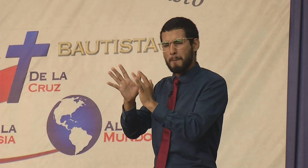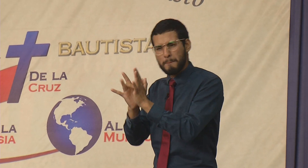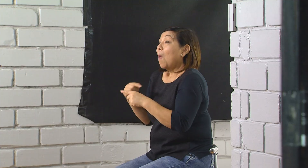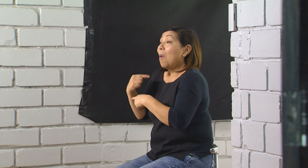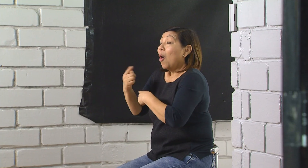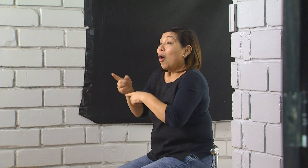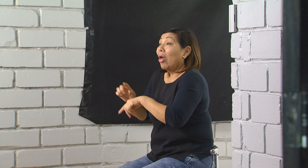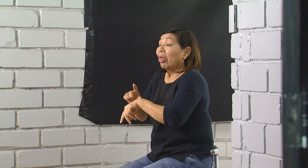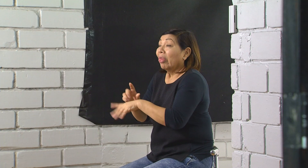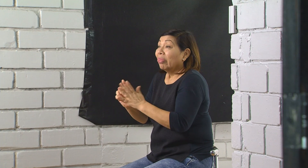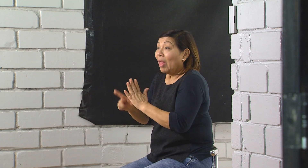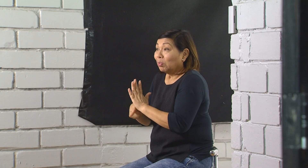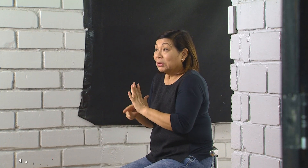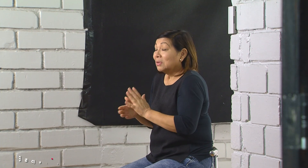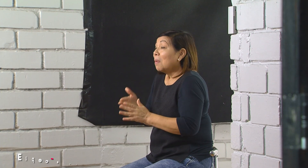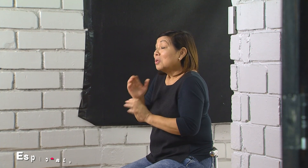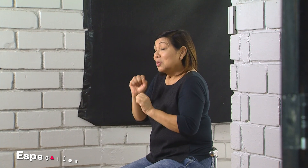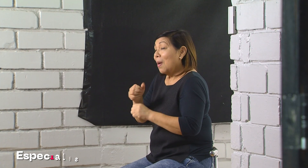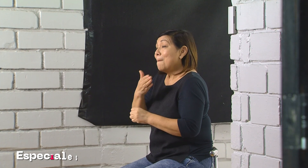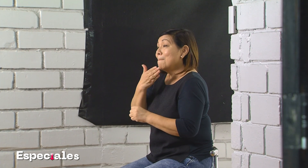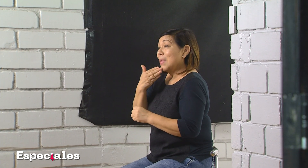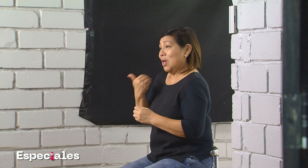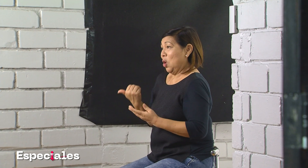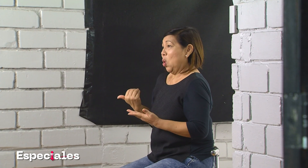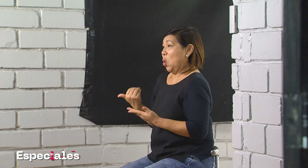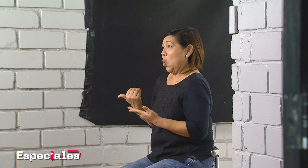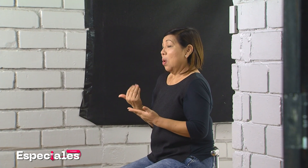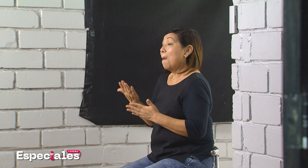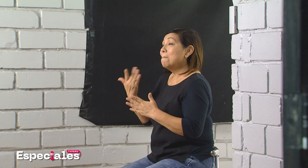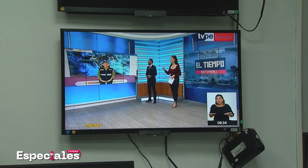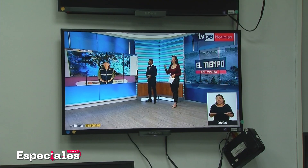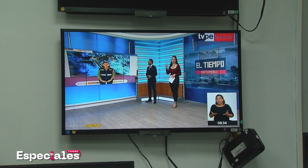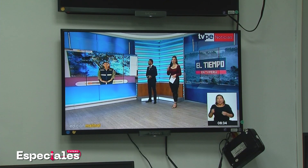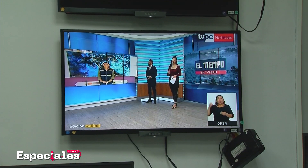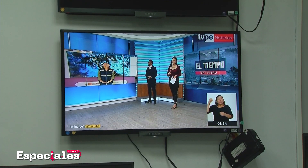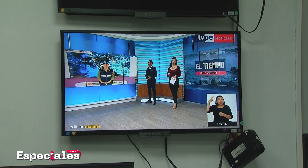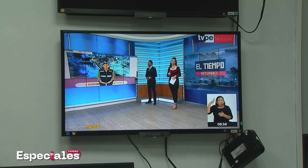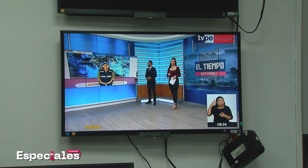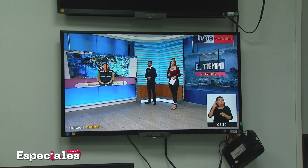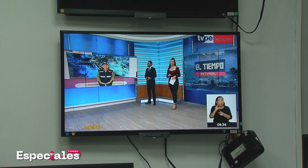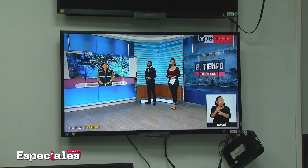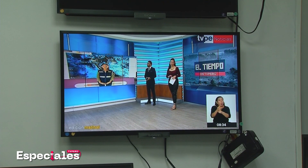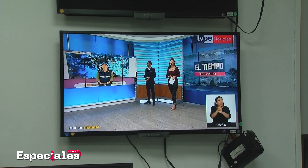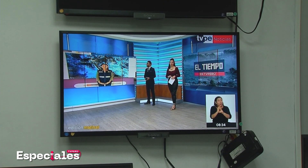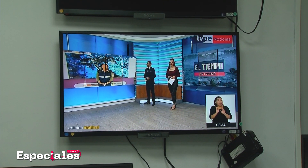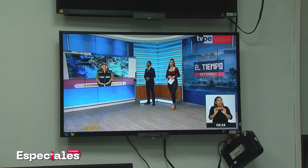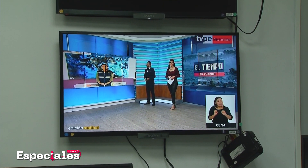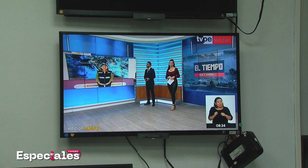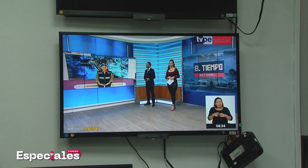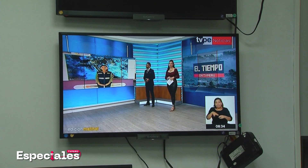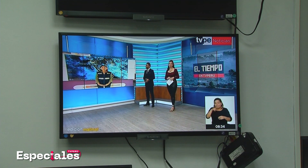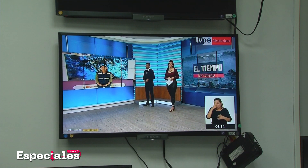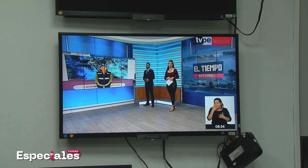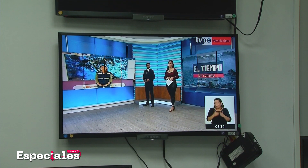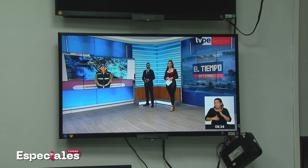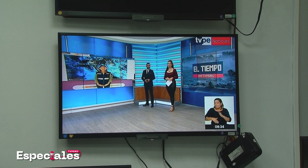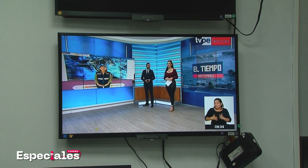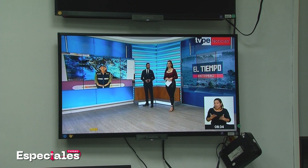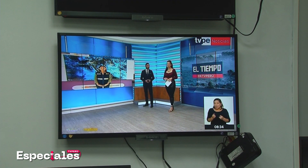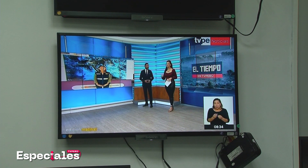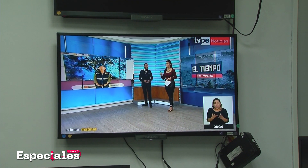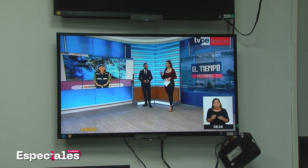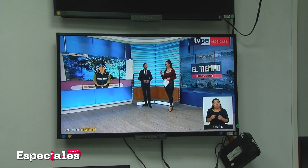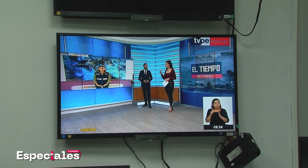de señas en el Perú, de aquellos que aparecen en su televisor, en el lado inferior derecho de su pantalla haciendo